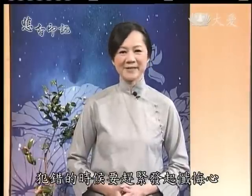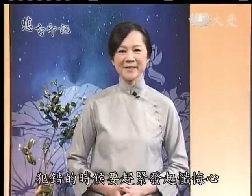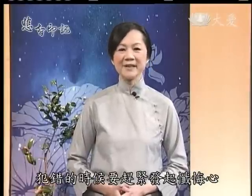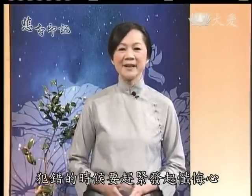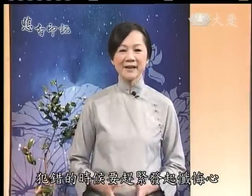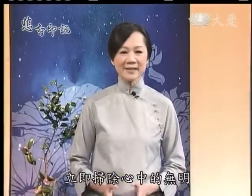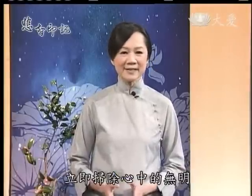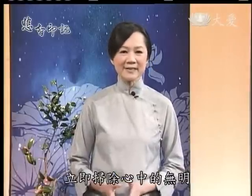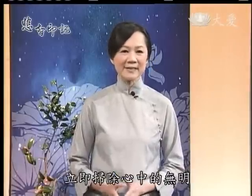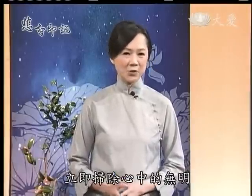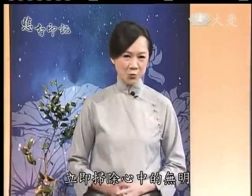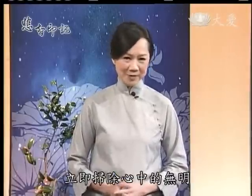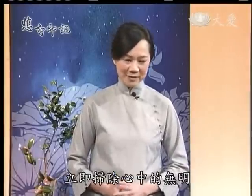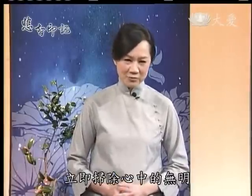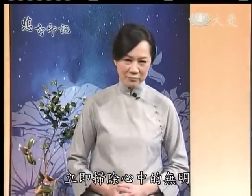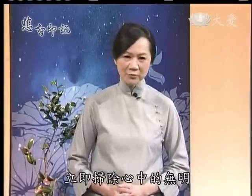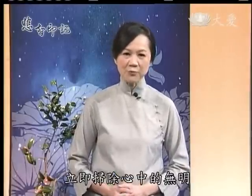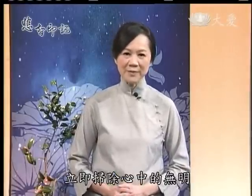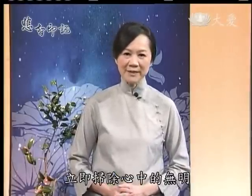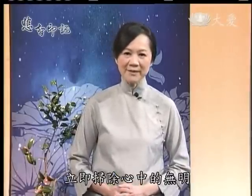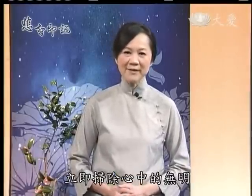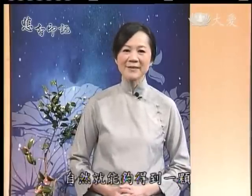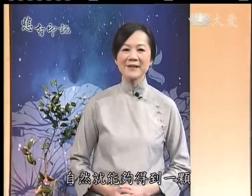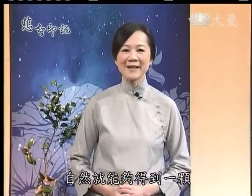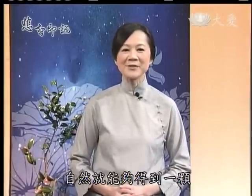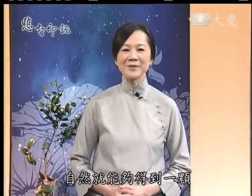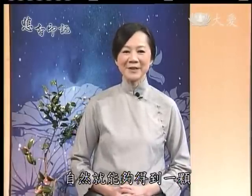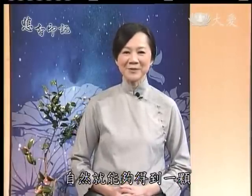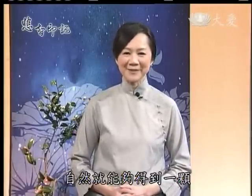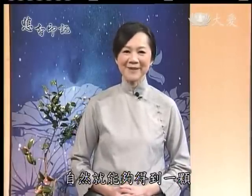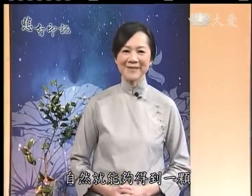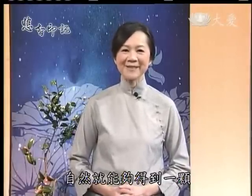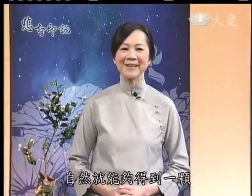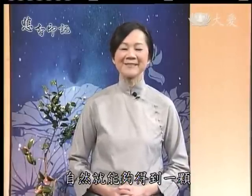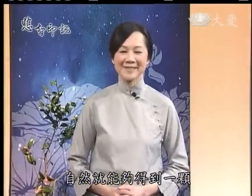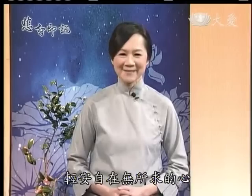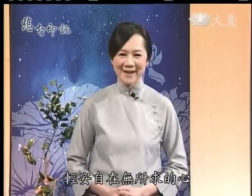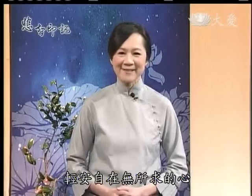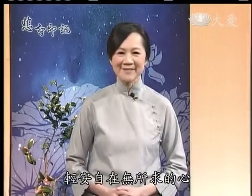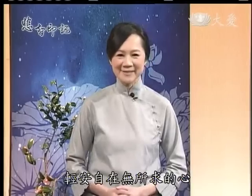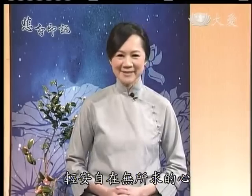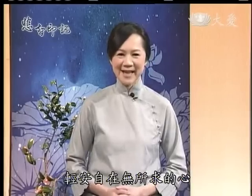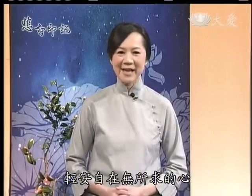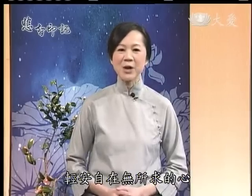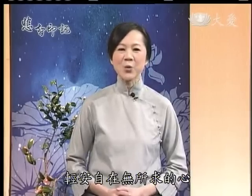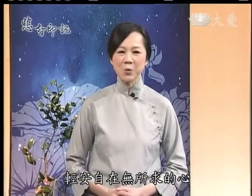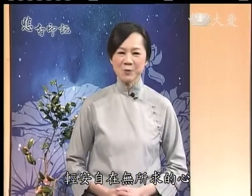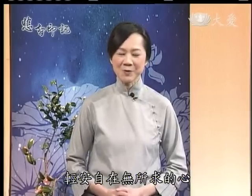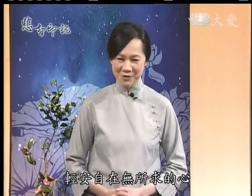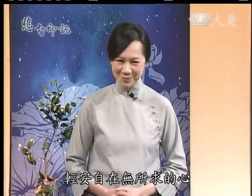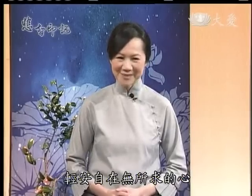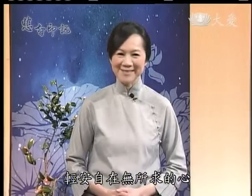悔心，立即扫除心中的无明，自然就能够得到一颗清安自在无所求的